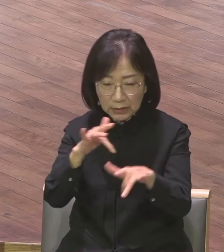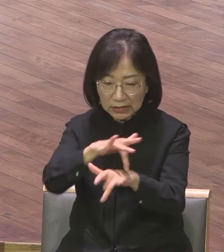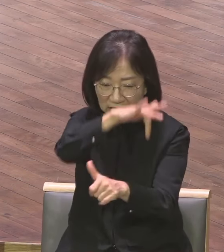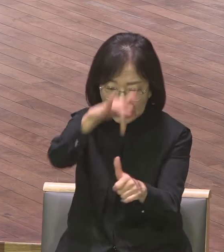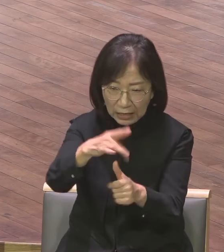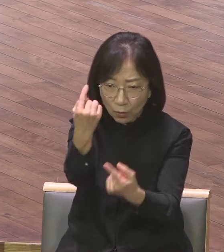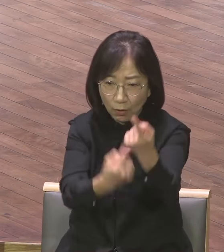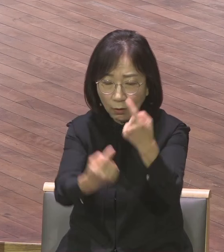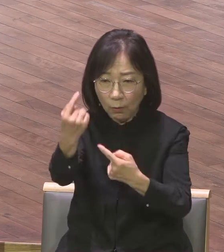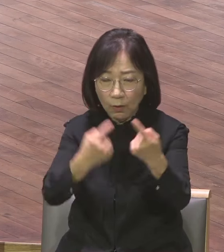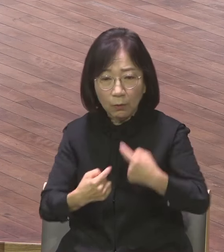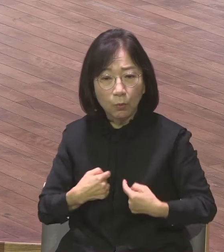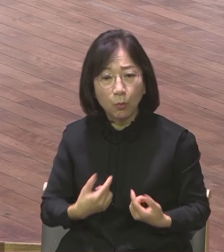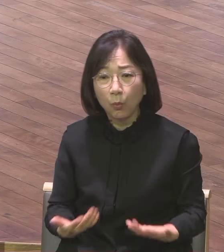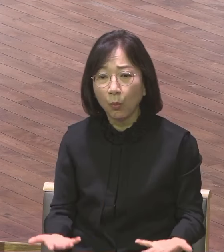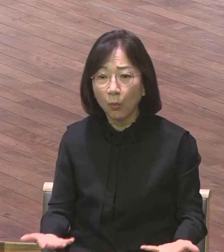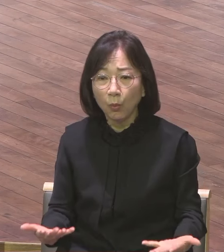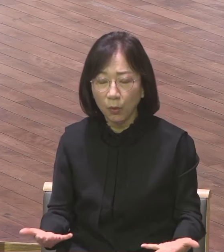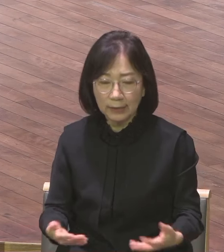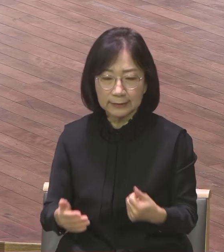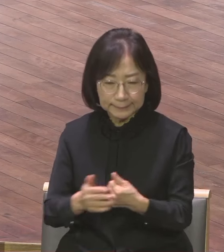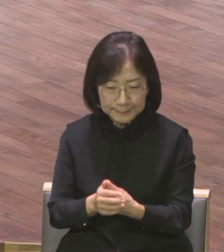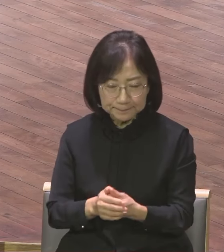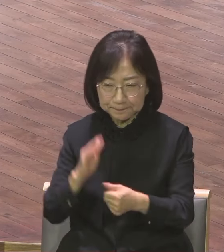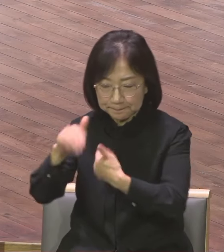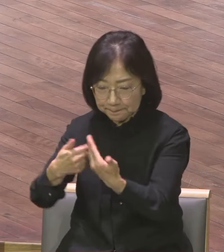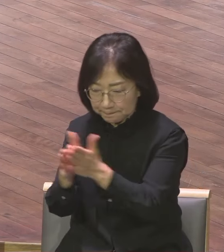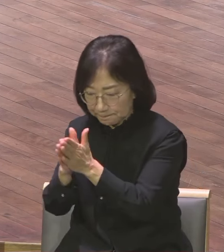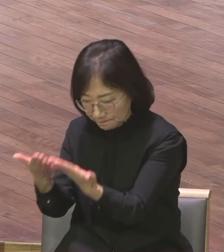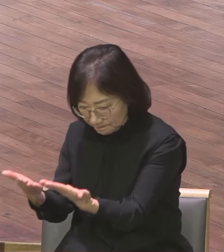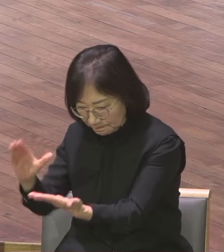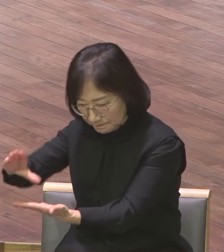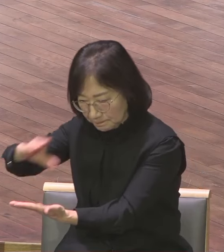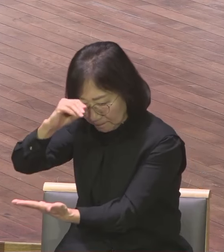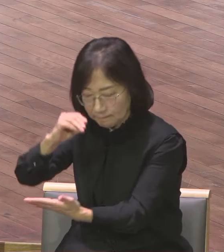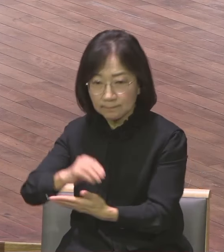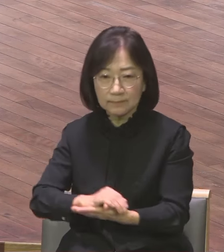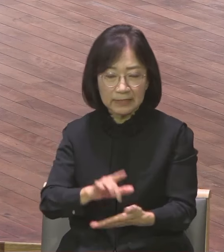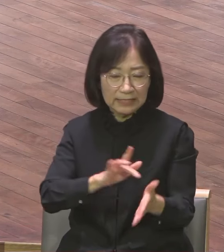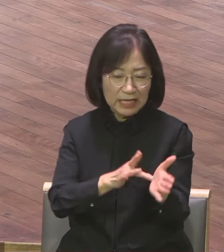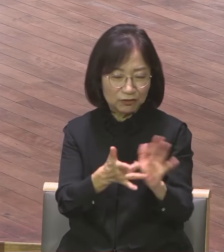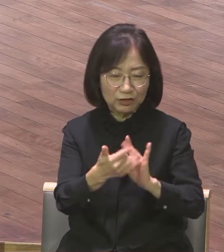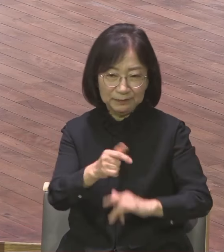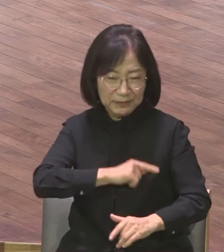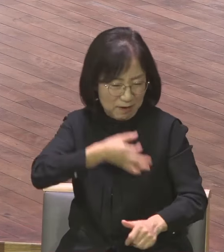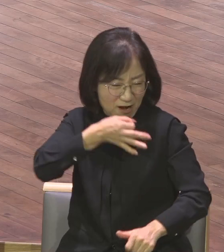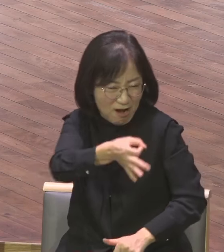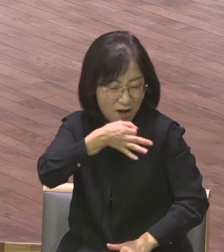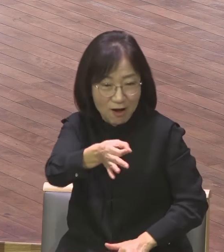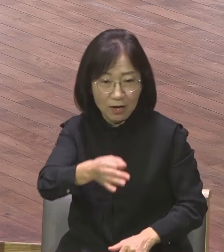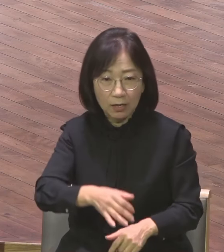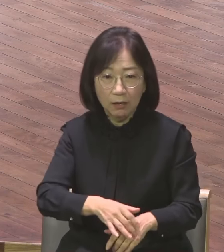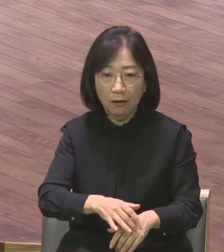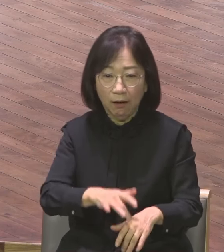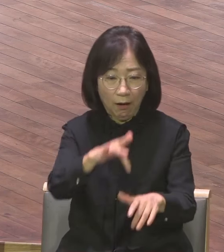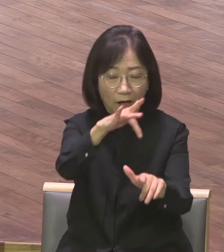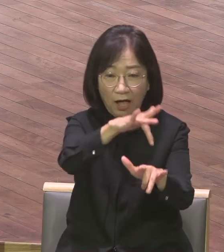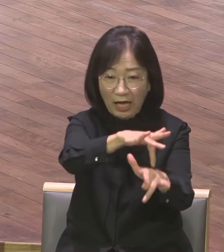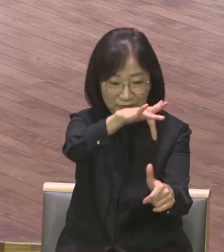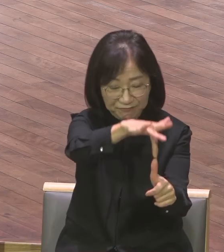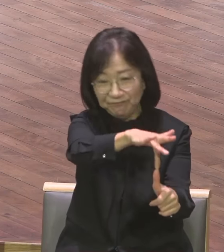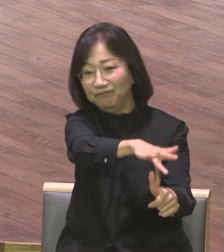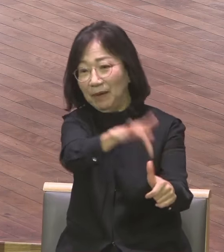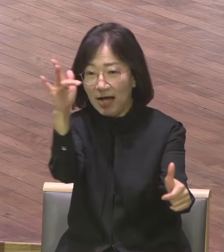병 고치고 귀신 쫓아낸 걸 예수 이름으로 했더니 귀신도 나가고 병도 고쳐지고 불치병 환자가 그 일어나서 그러고 이야